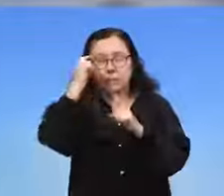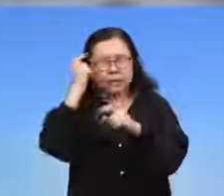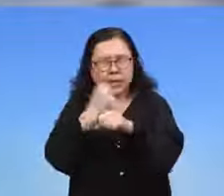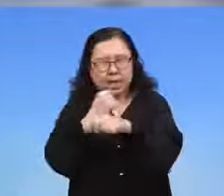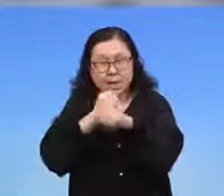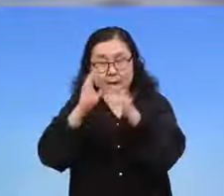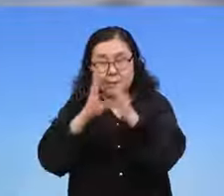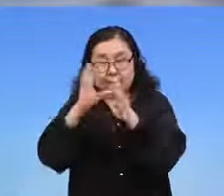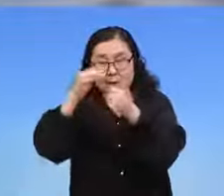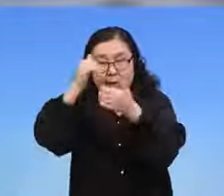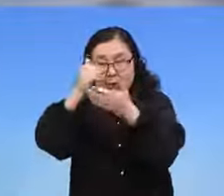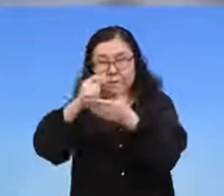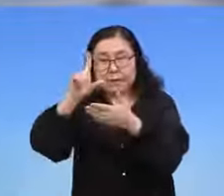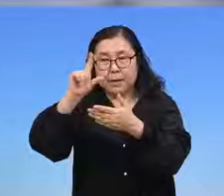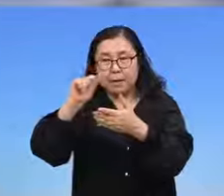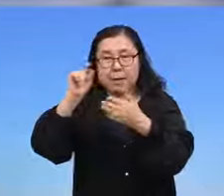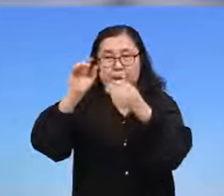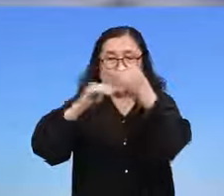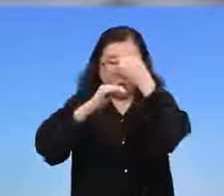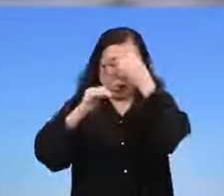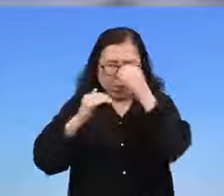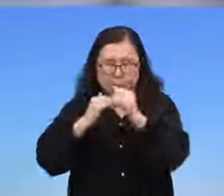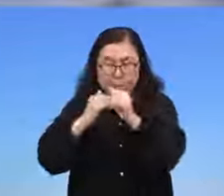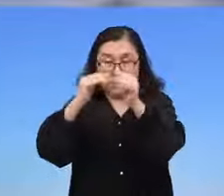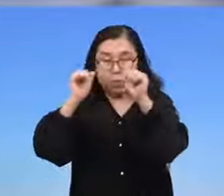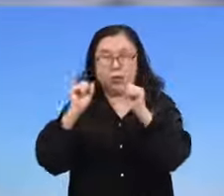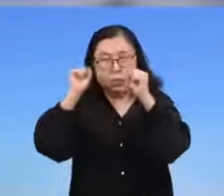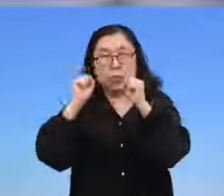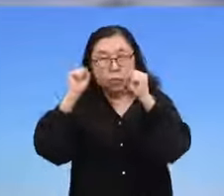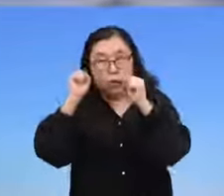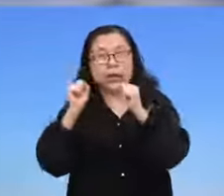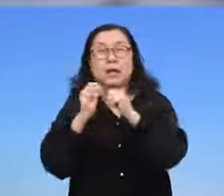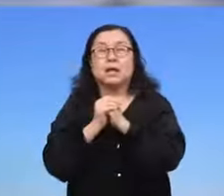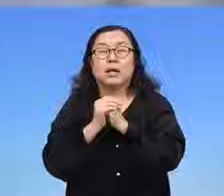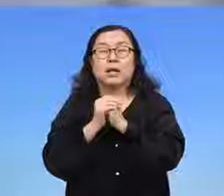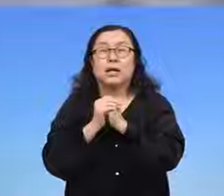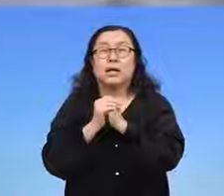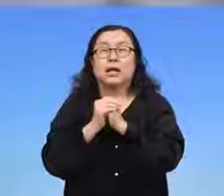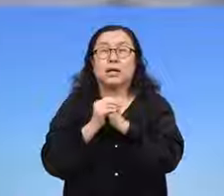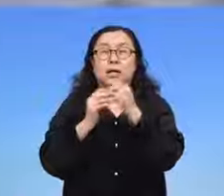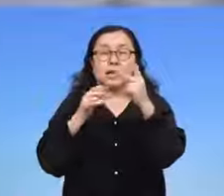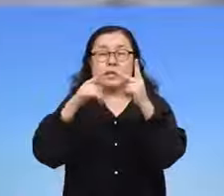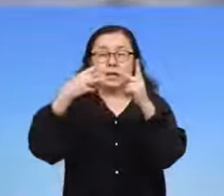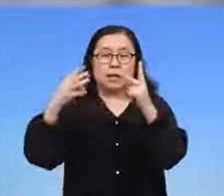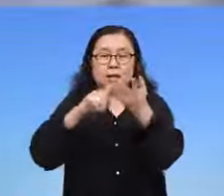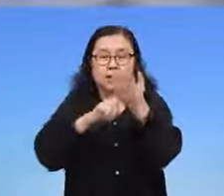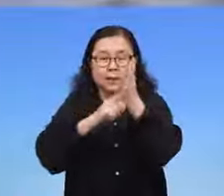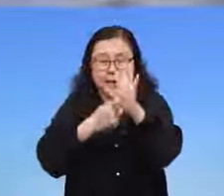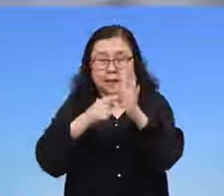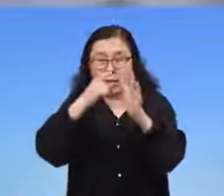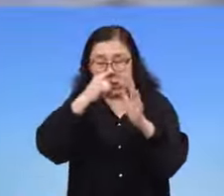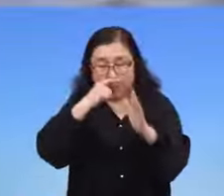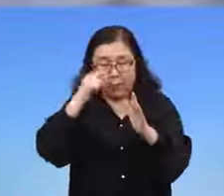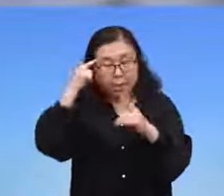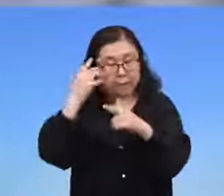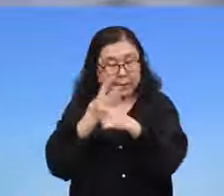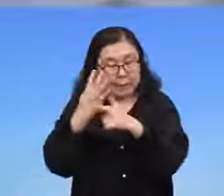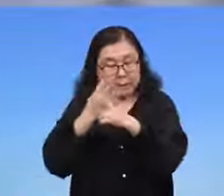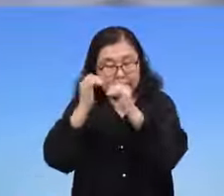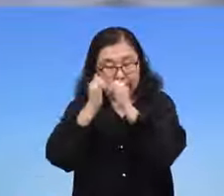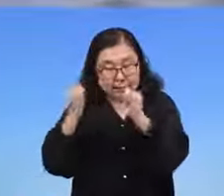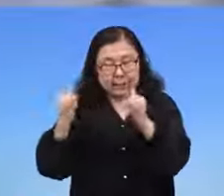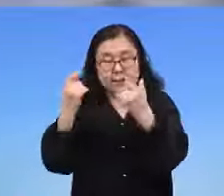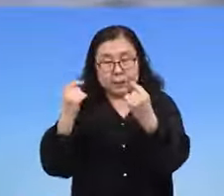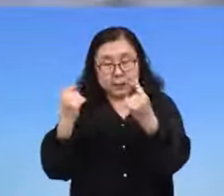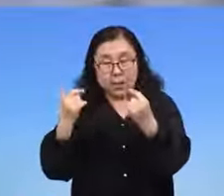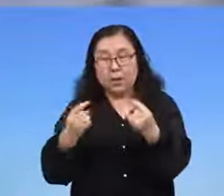과정에 있는데, 하나님 제가 추구하는 이 일만수도 파송 운동이 이전에 나오는 동방 박사들처럼 그저 이것이